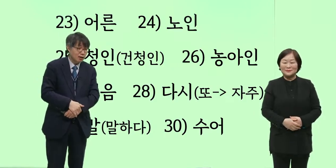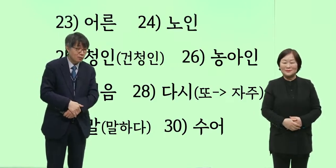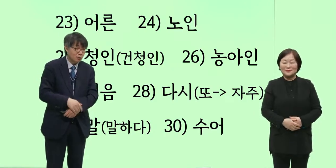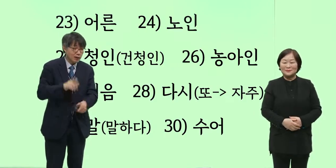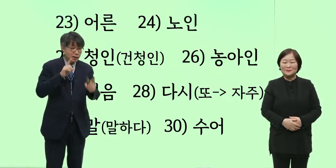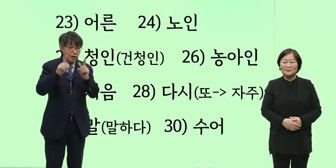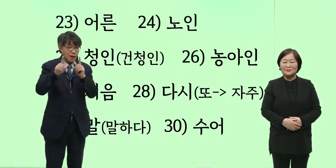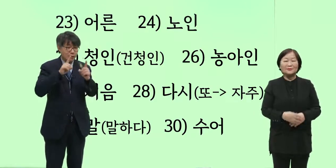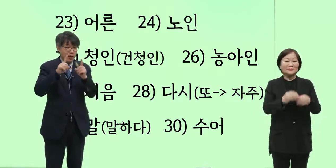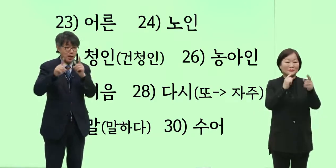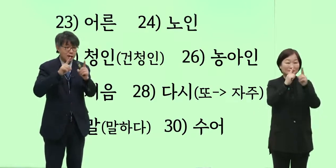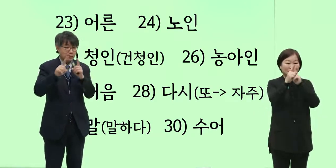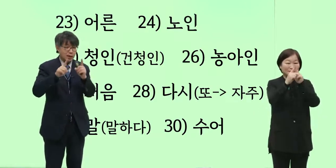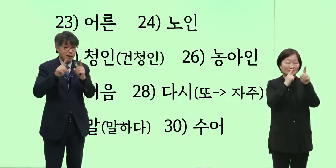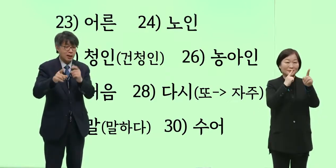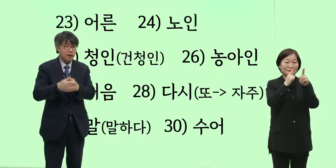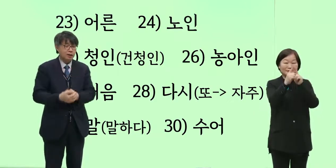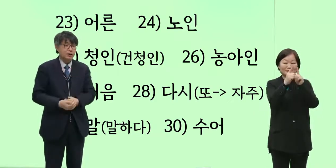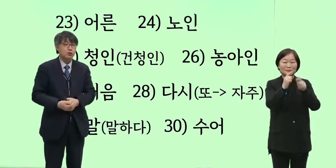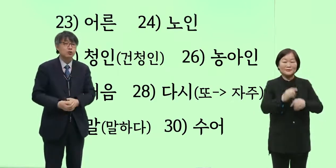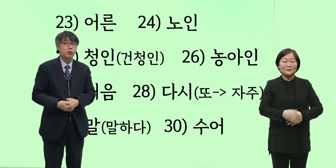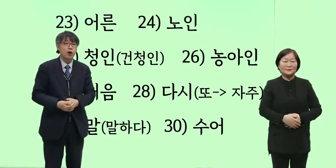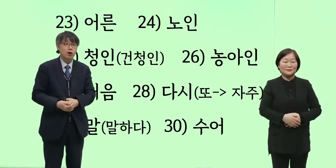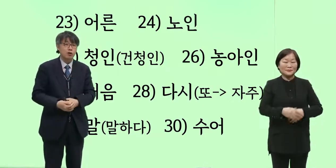했죠? 말하다. 수어